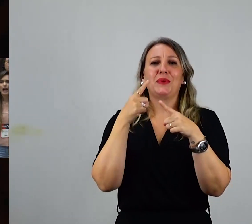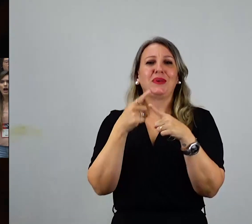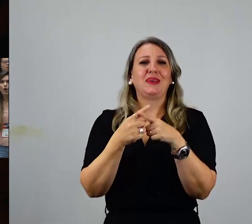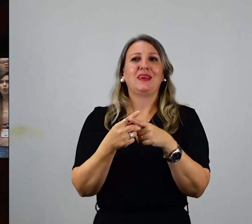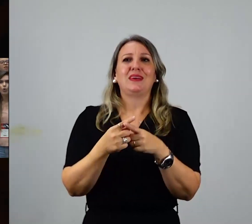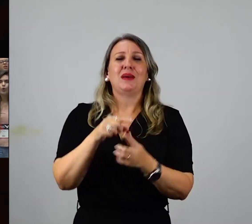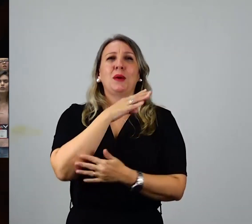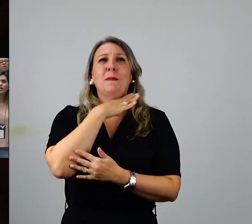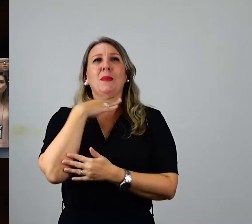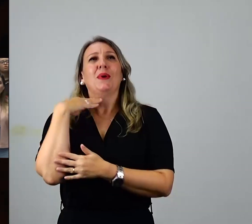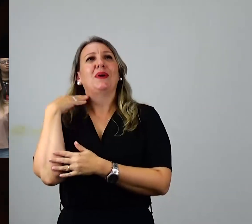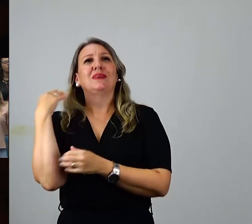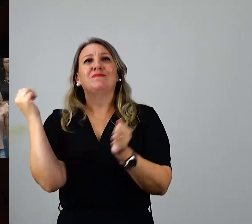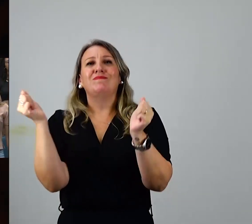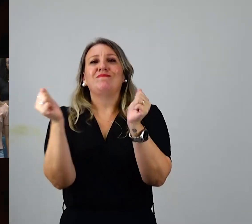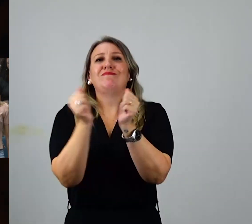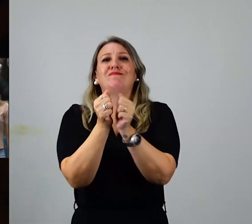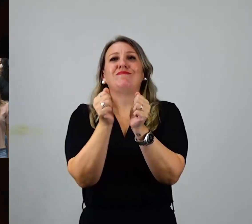Porque